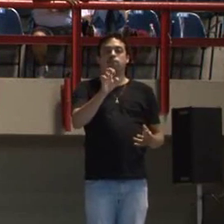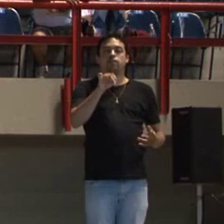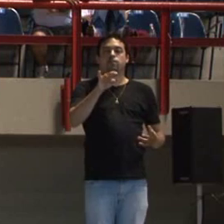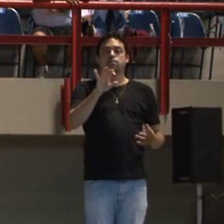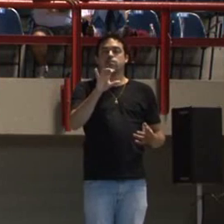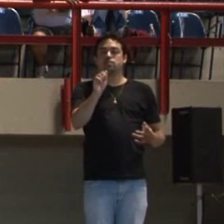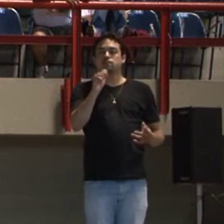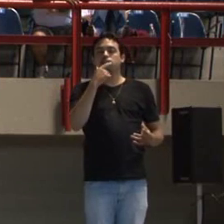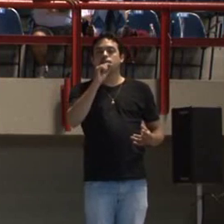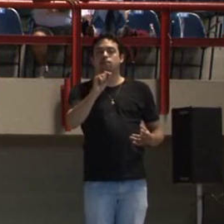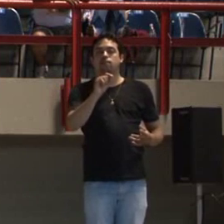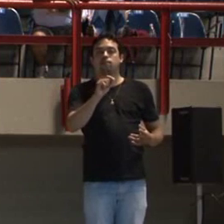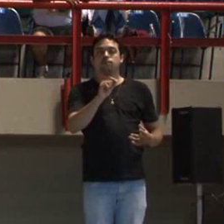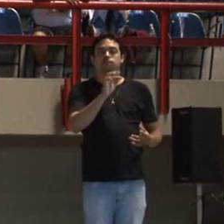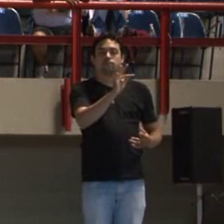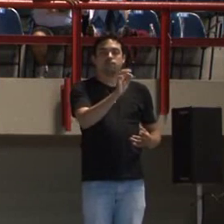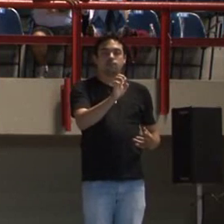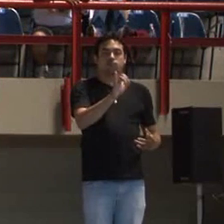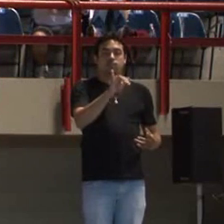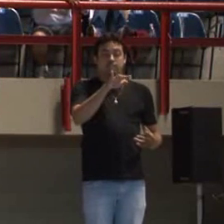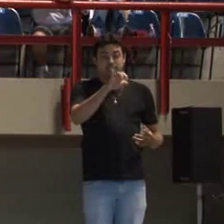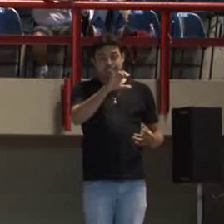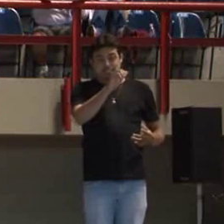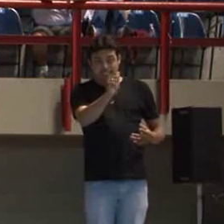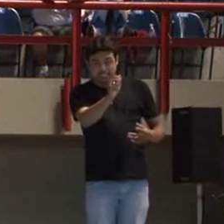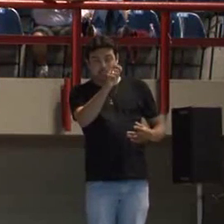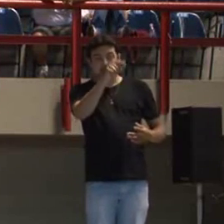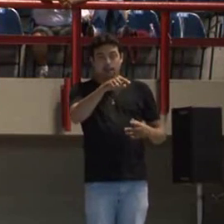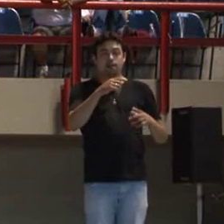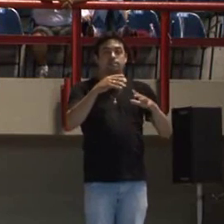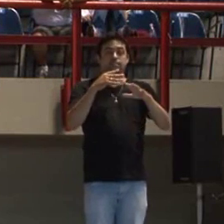Fenícia? Fenícia. A Fenícia eram